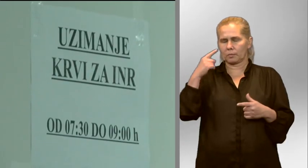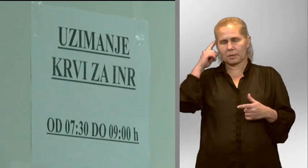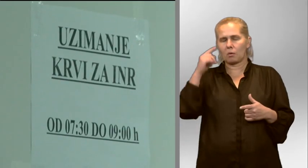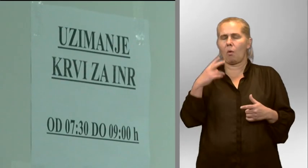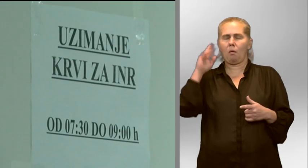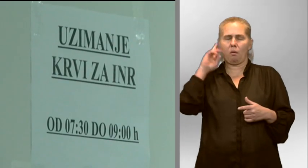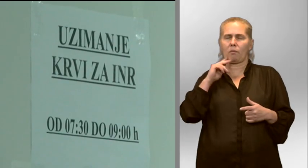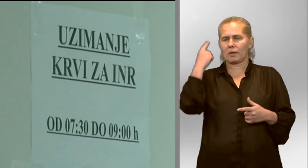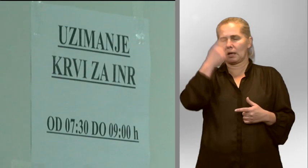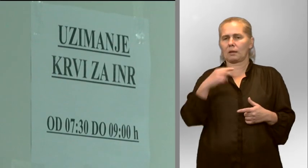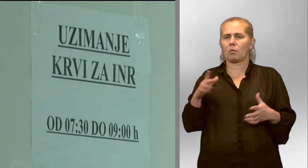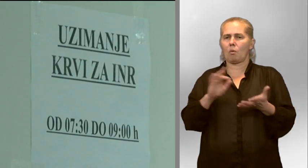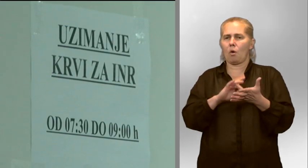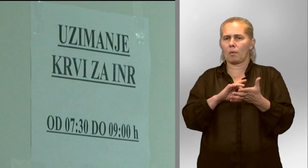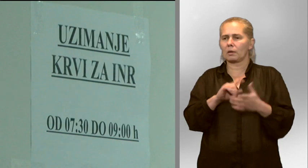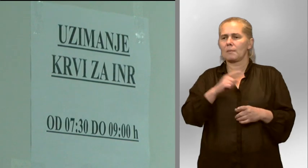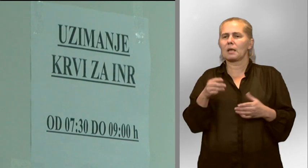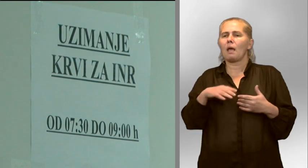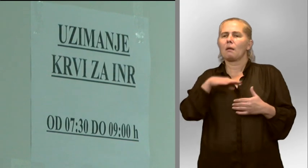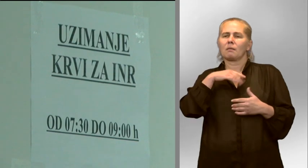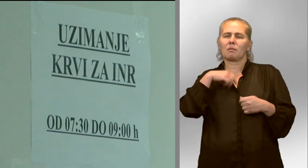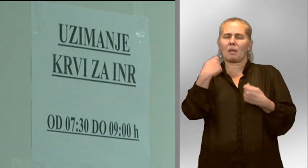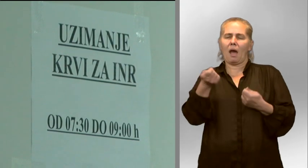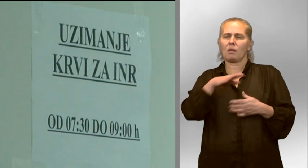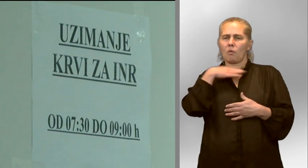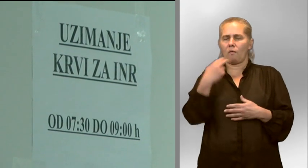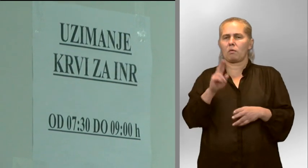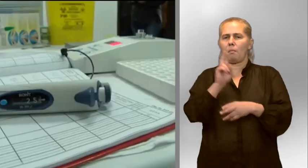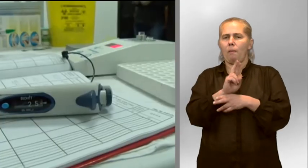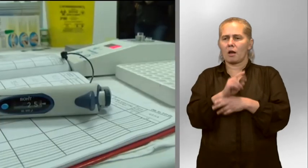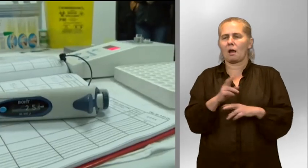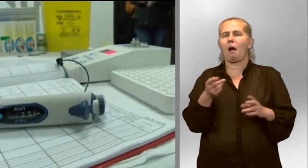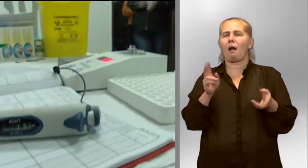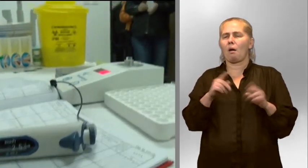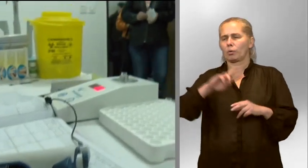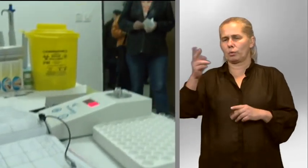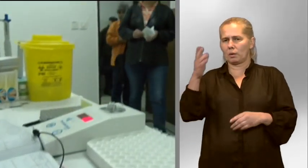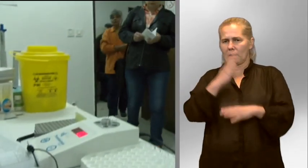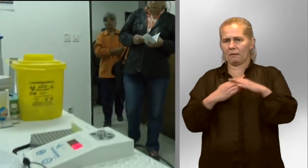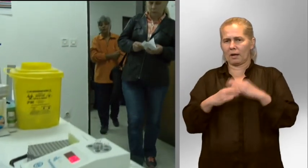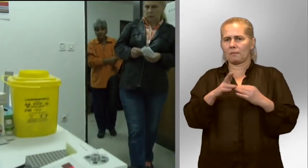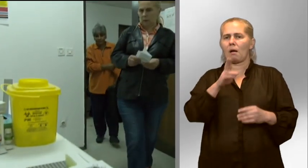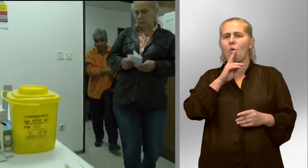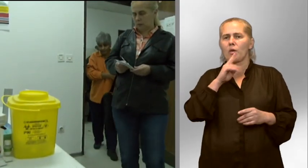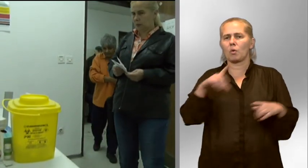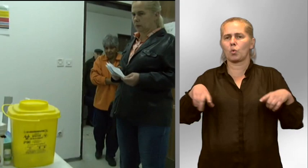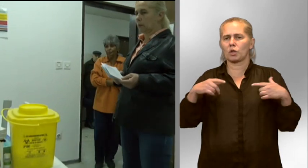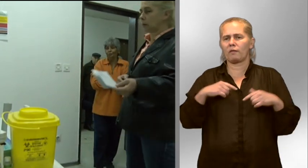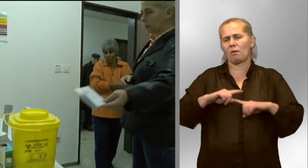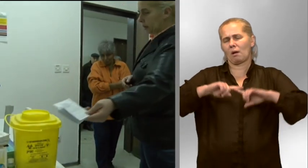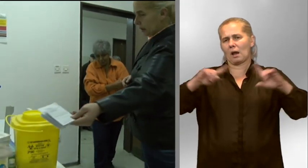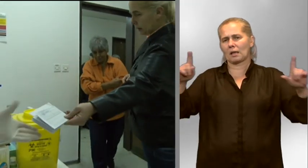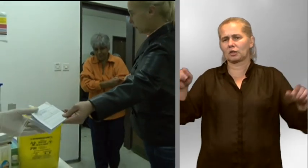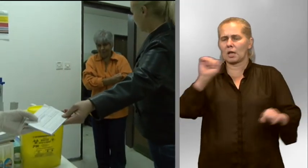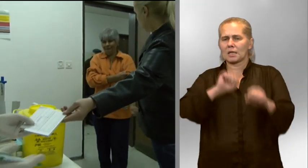U fizičkom smislu, gluvi izgledaju normalno, te im se i ne poklanja posebna pažnja kao drugim invalidima koji